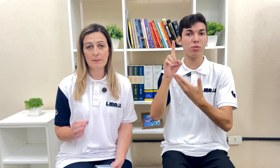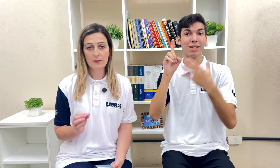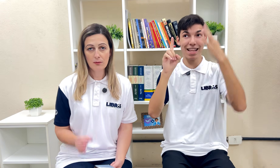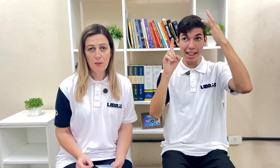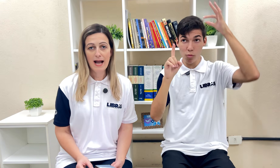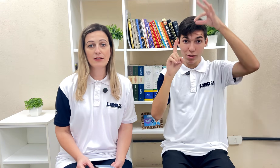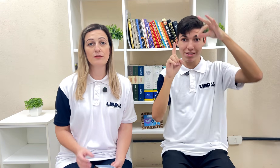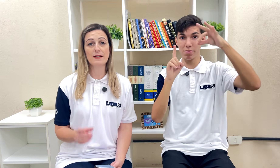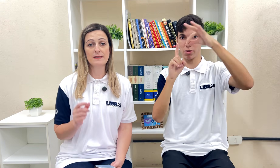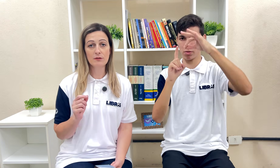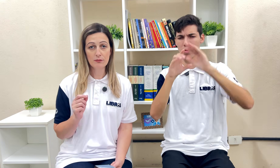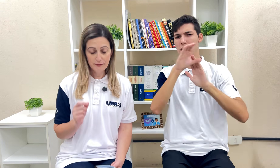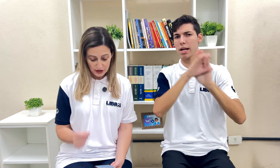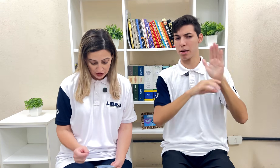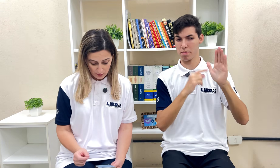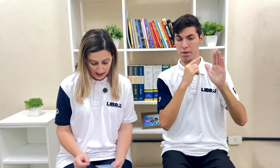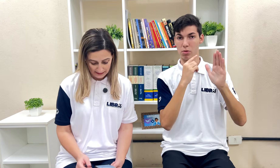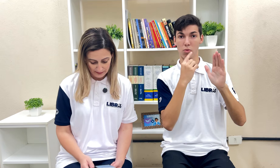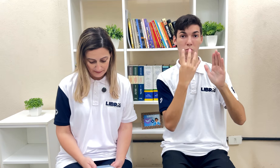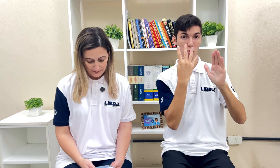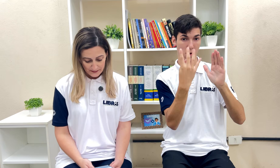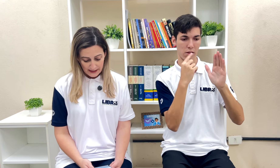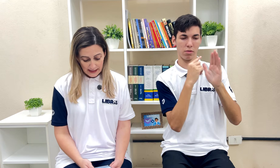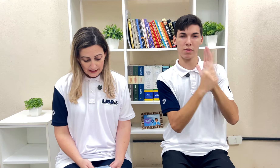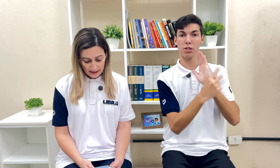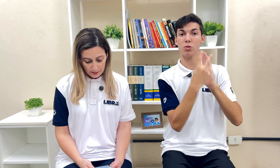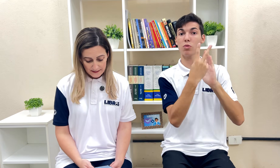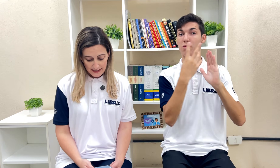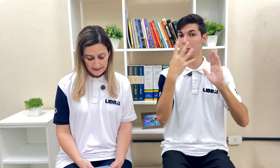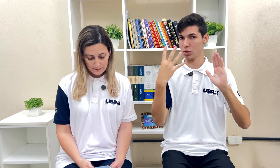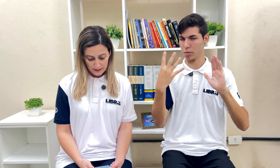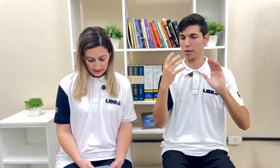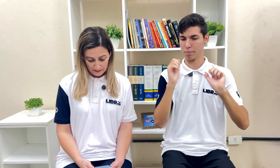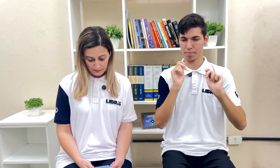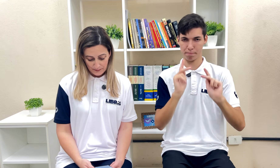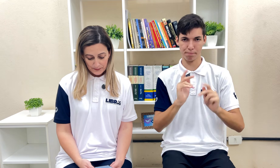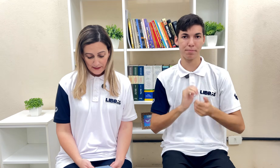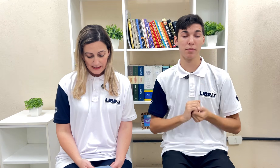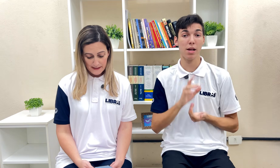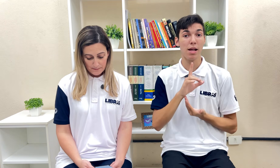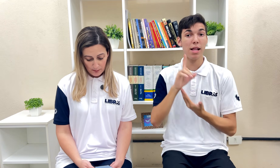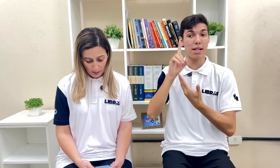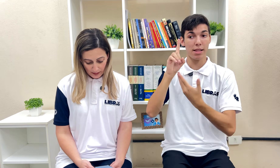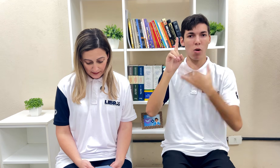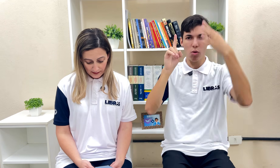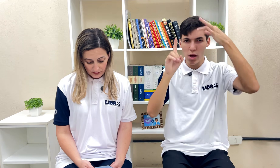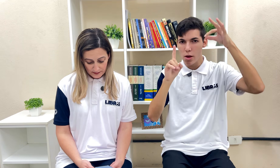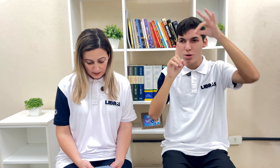capítulo 4, versículo 24. Deus é Espírito e importa que os que